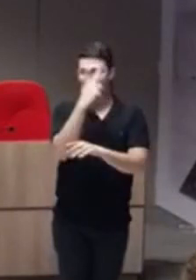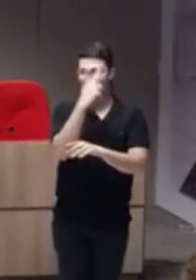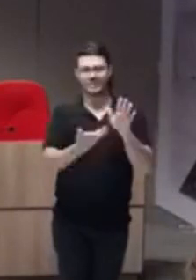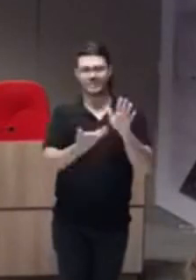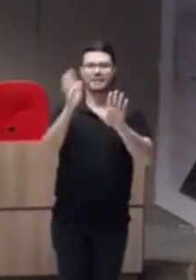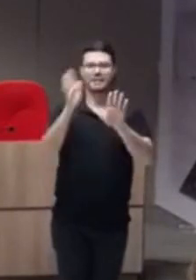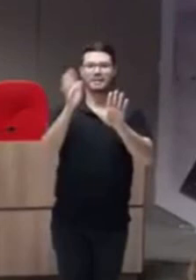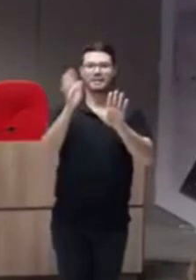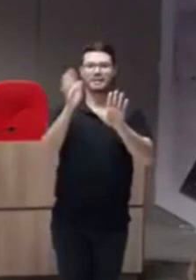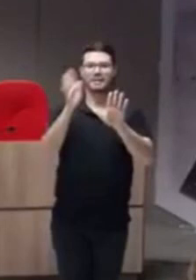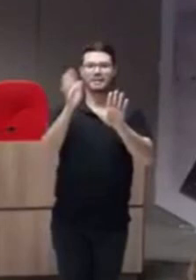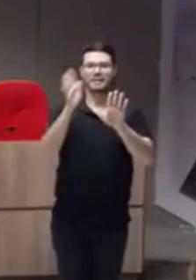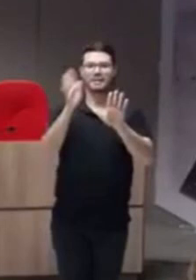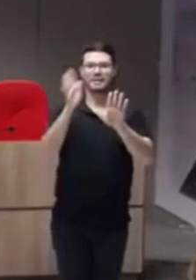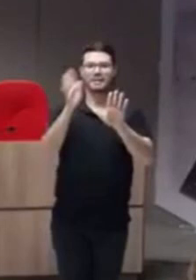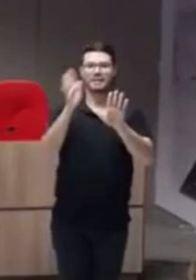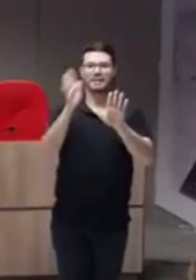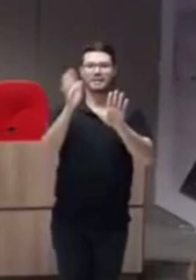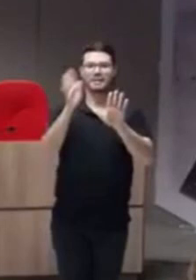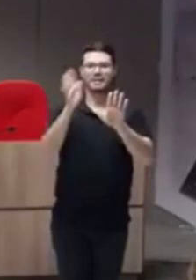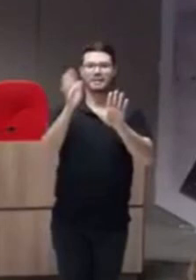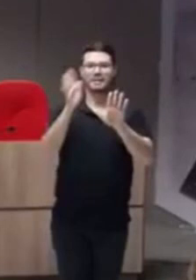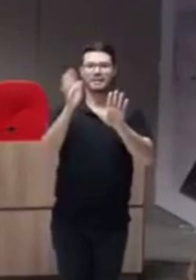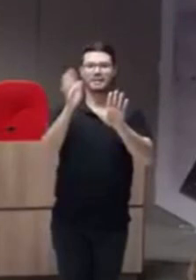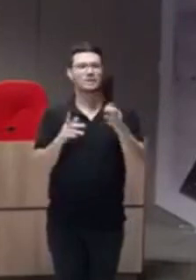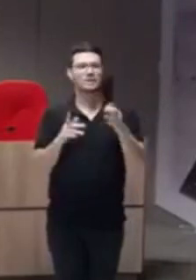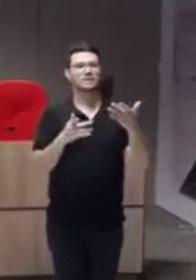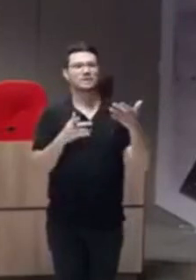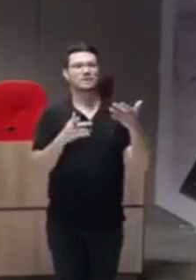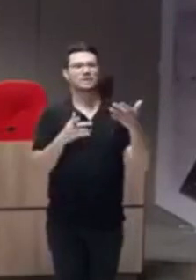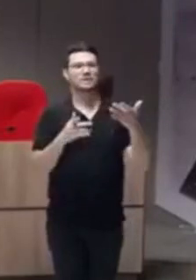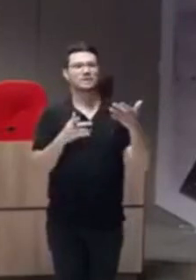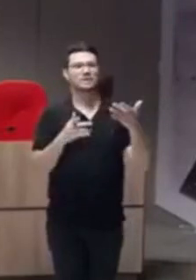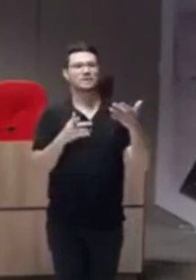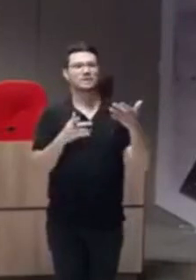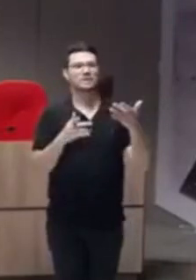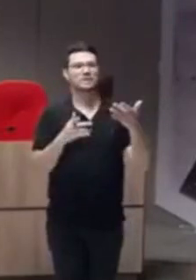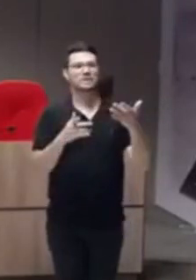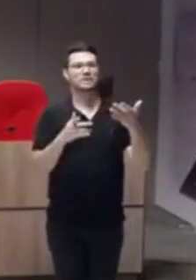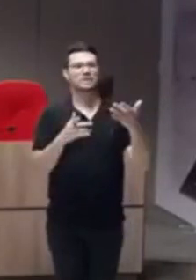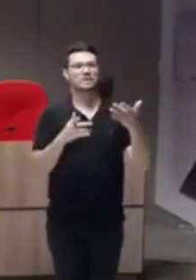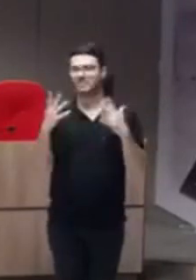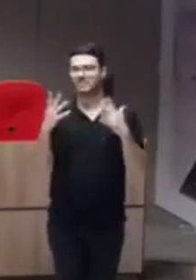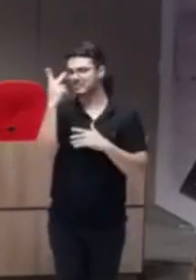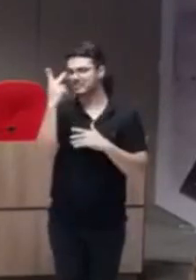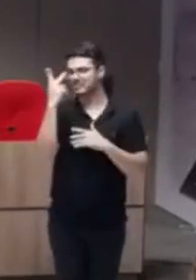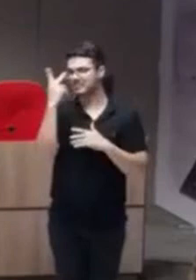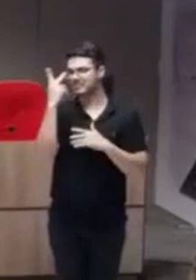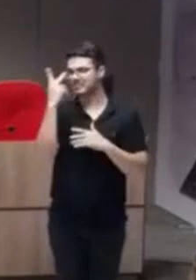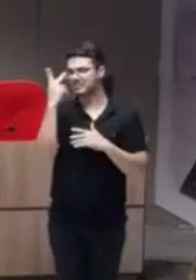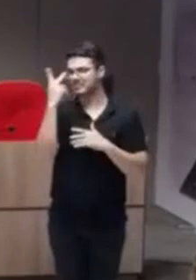bastidores, aqueles técnicos, tem tanta gente envolvida, é fundamental. E sobre o tema... Obrigado, Paulo.